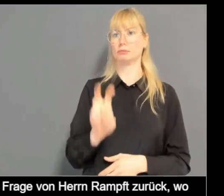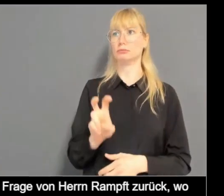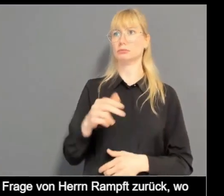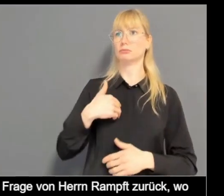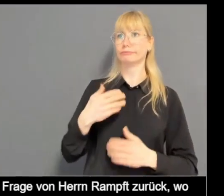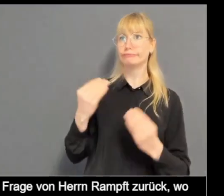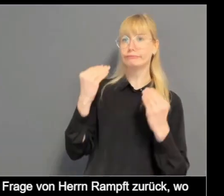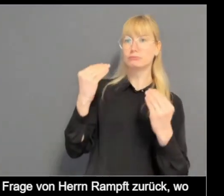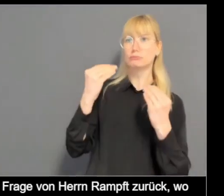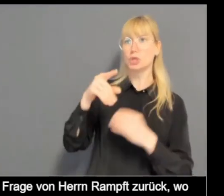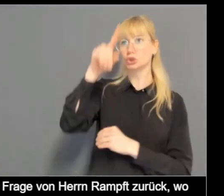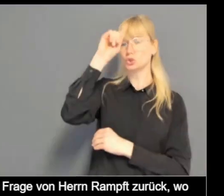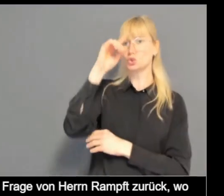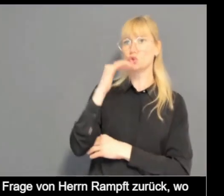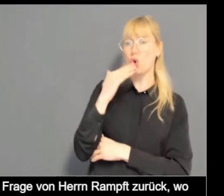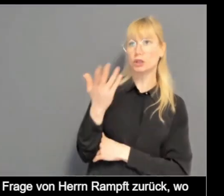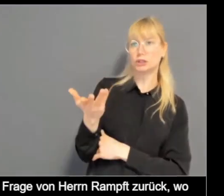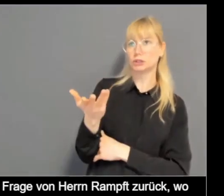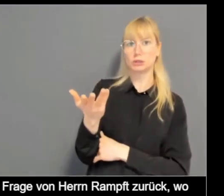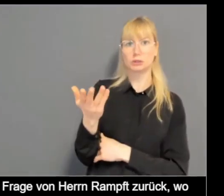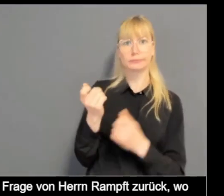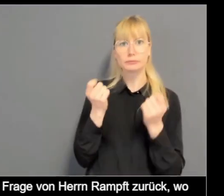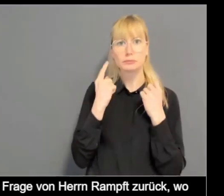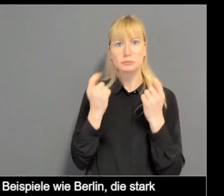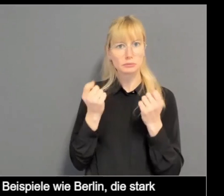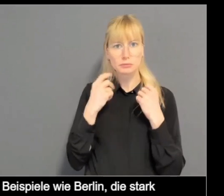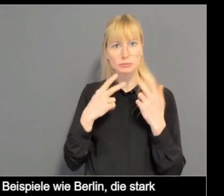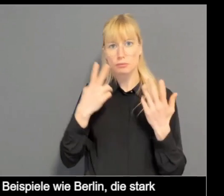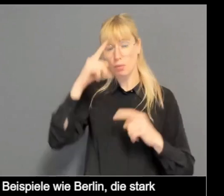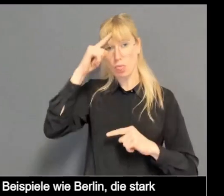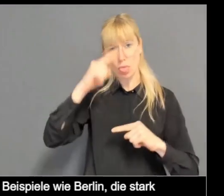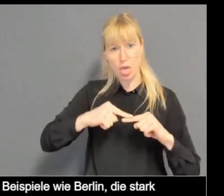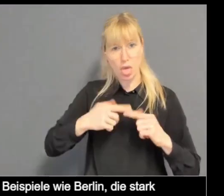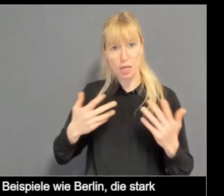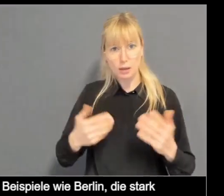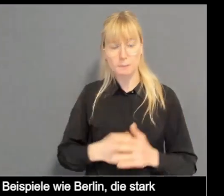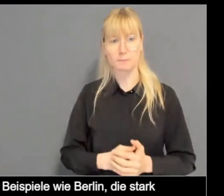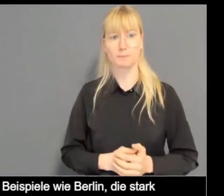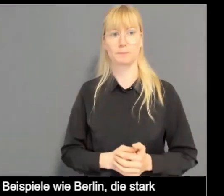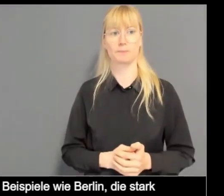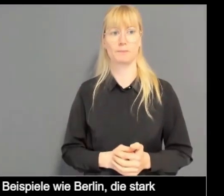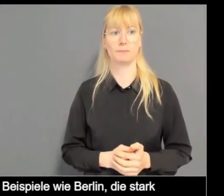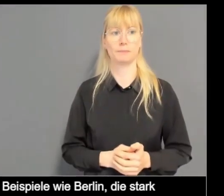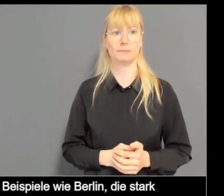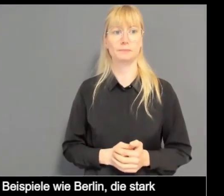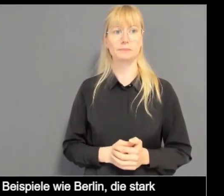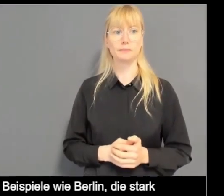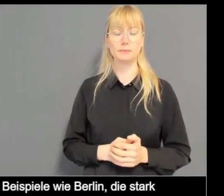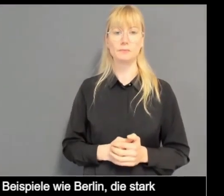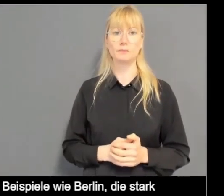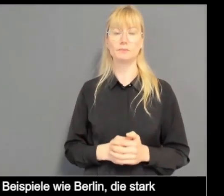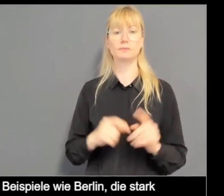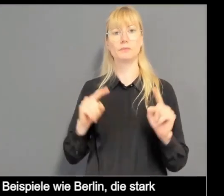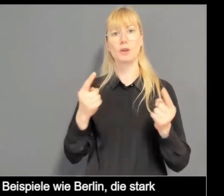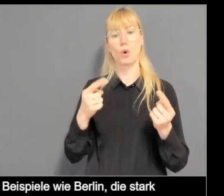Das macht wenig Sinn. Dann gibt es natürlich unsere Deutschklassen, die ich vorher erwähnt hatte, auch nicht immer flächendeckend. Die passen